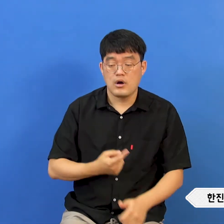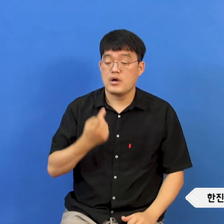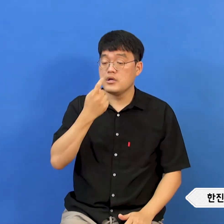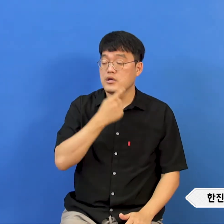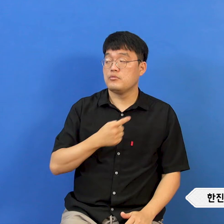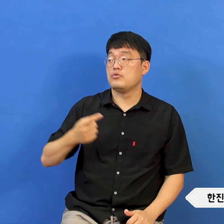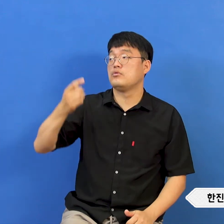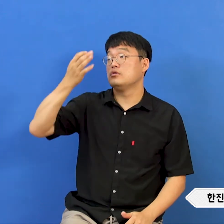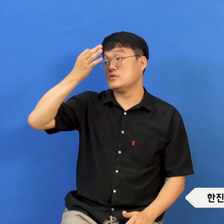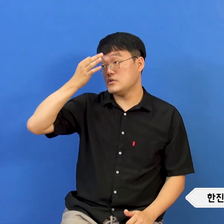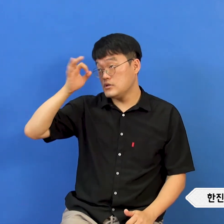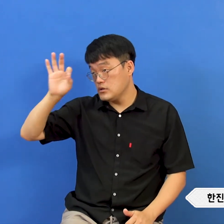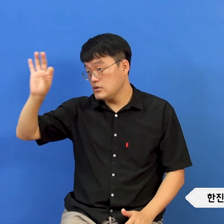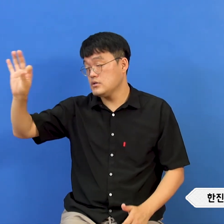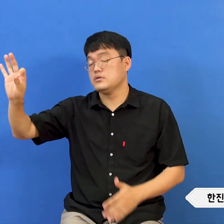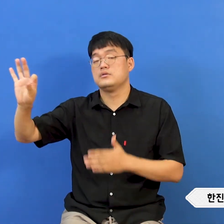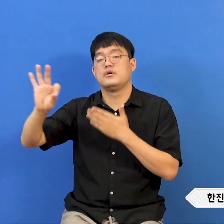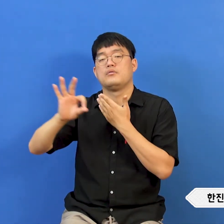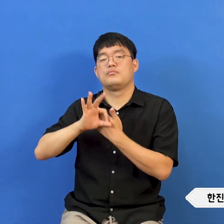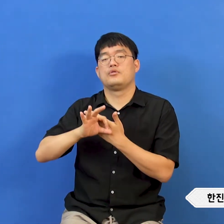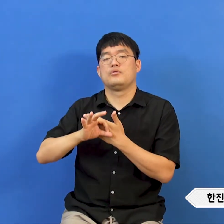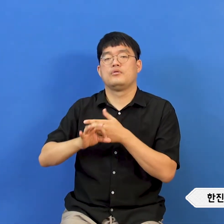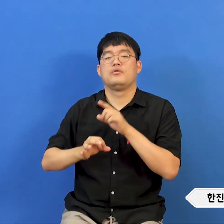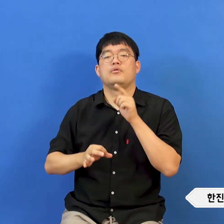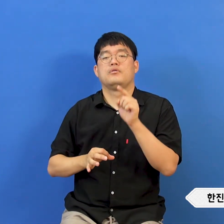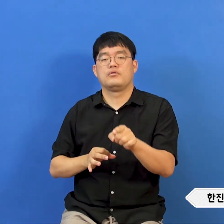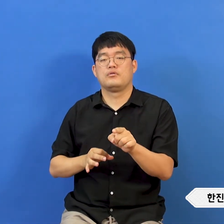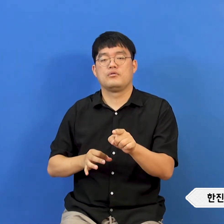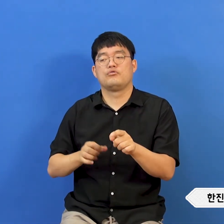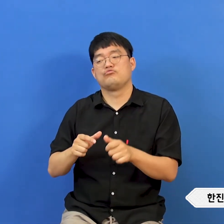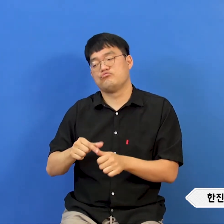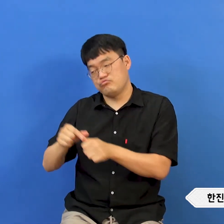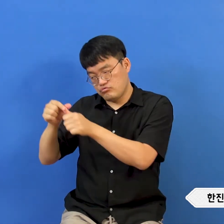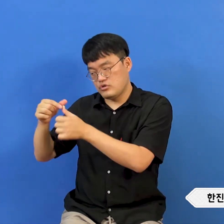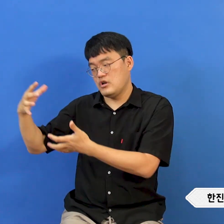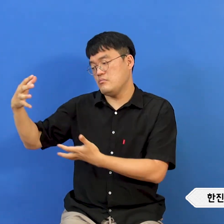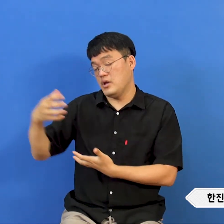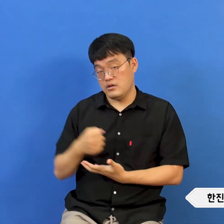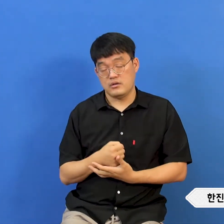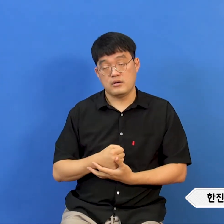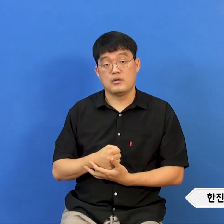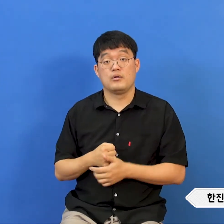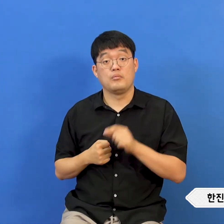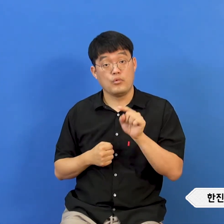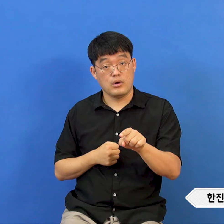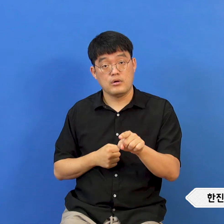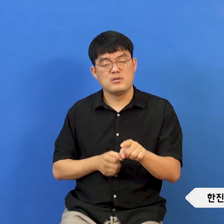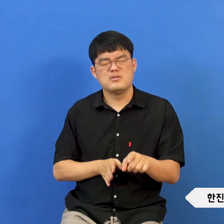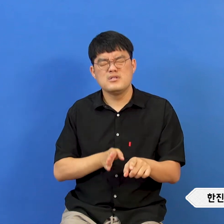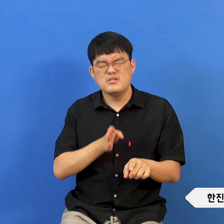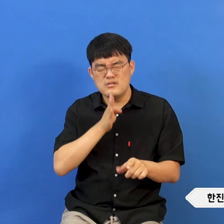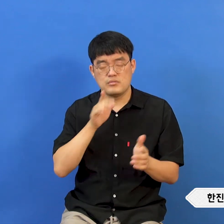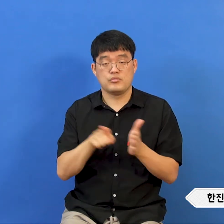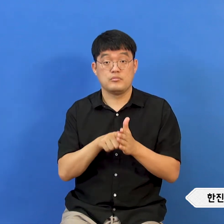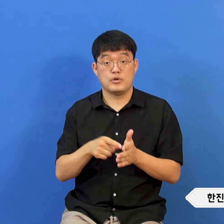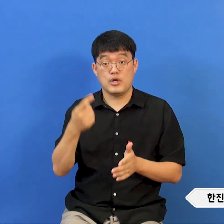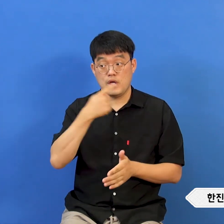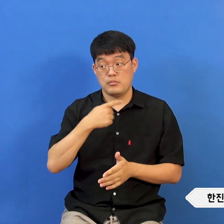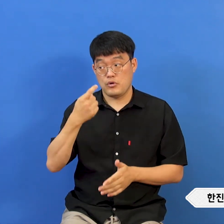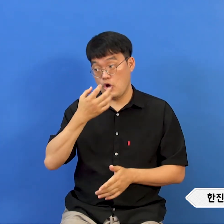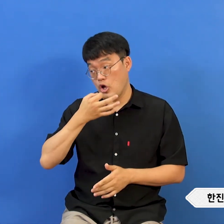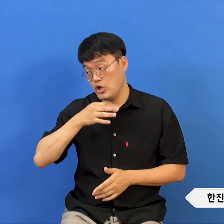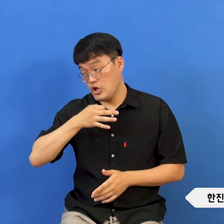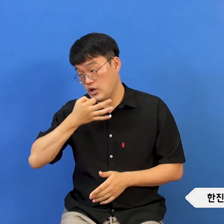그런 상황에서 입으로 시인하는 것은 진짜 믿음이니까요. 그건 목숨 걸지 않으면 안 되니까요. 지금과 같이